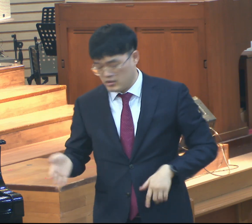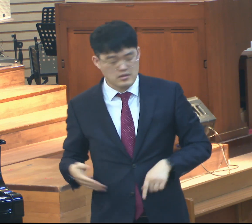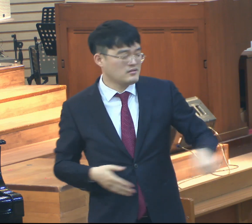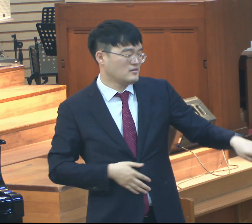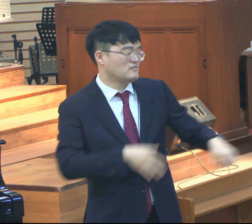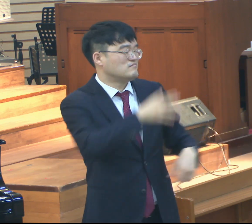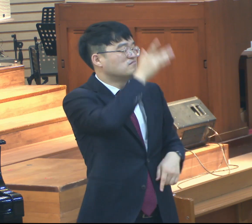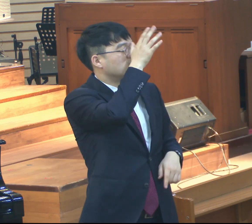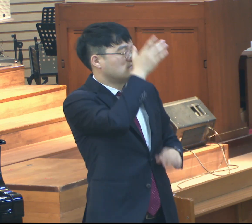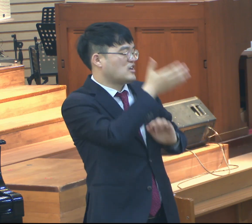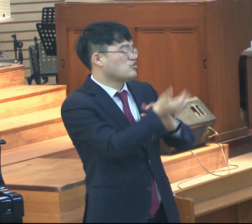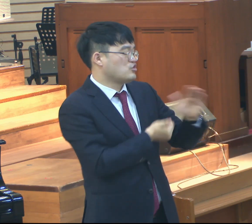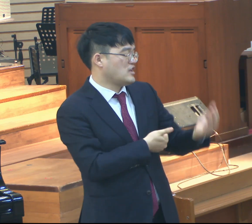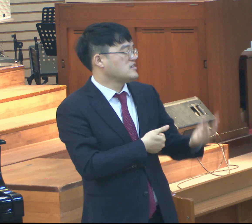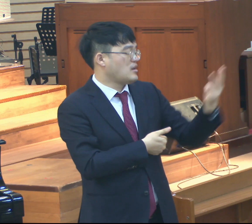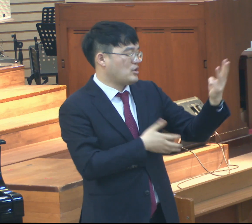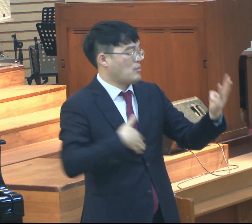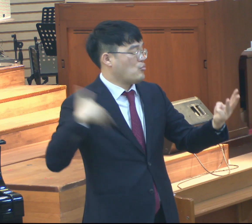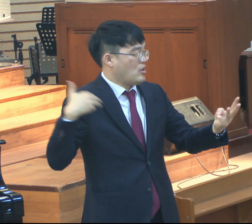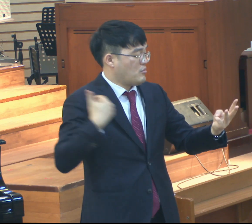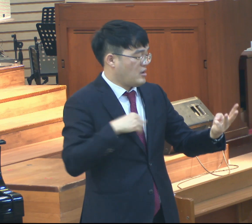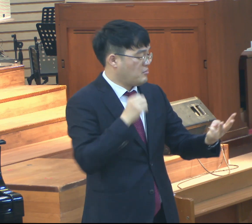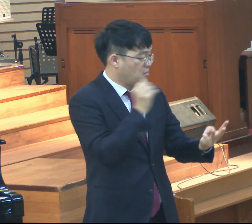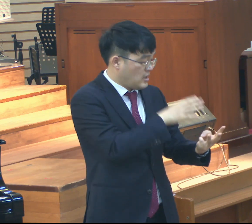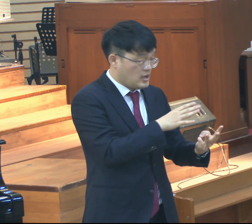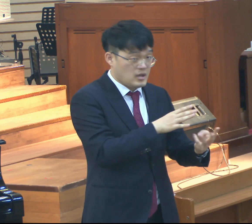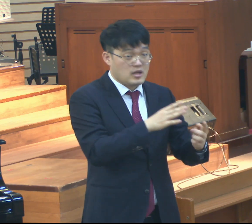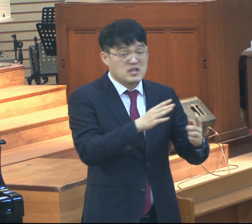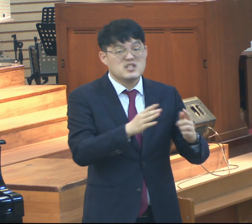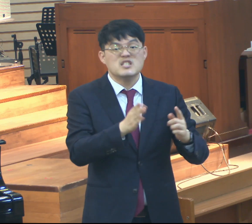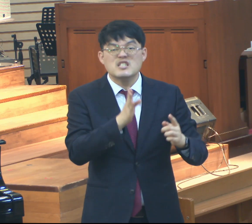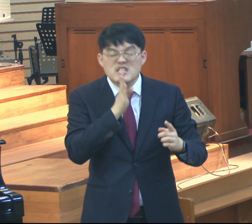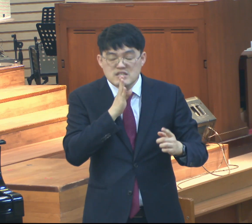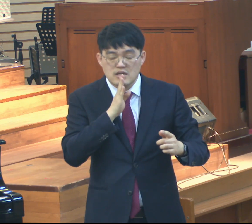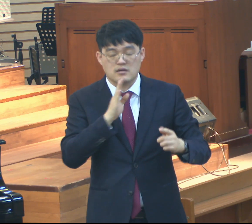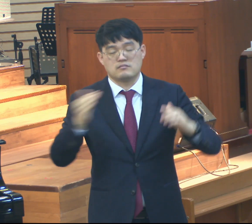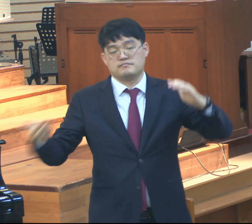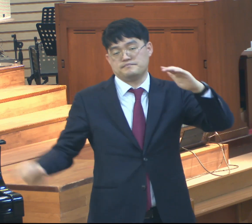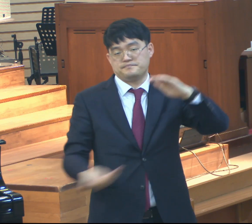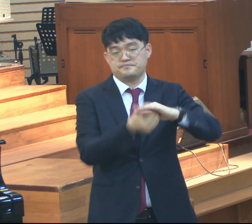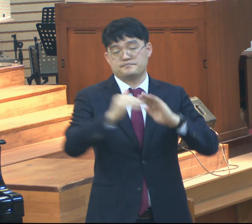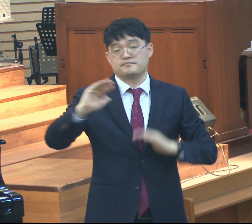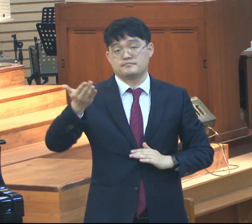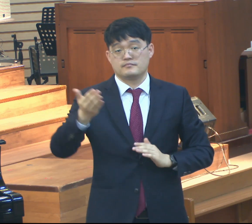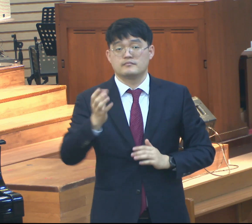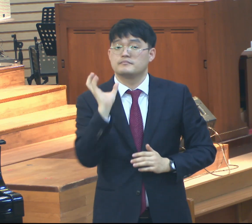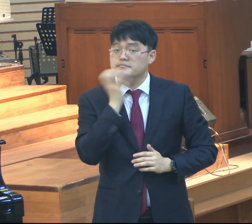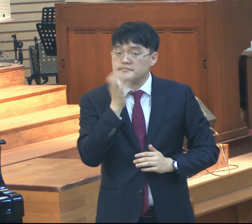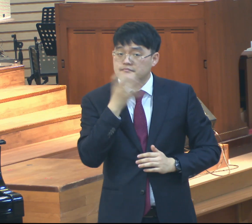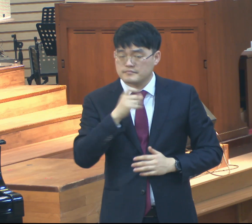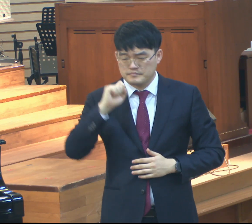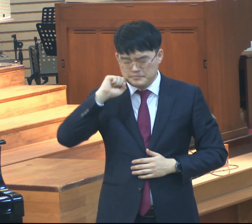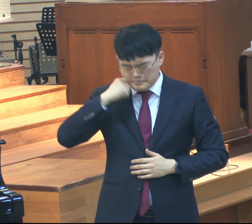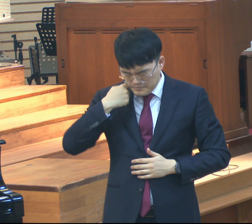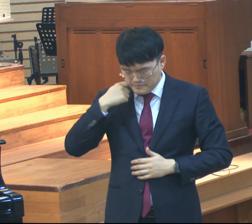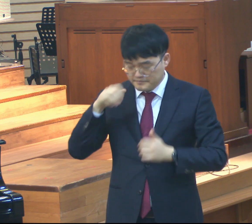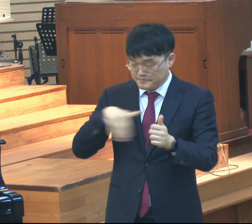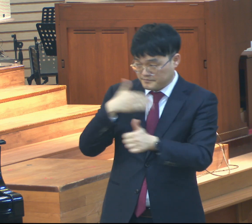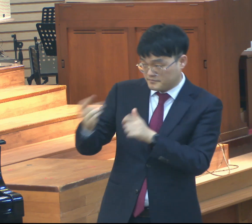말씀이 그대로 현실에서 성취된 것이죠. 베드로는 어려운 상황이 이어지자 안나스 뜰에